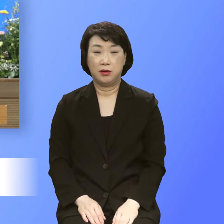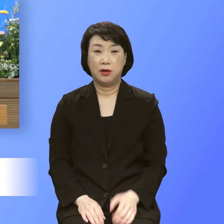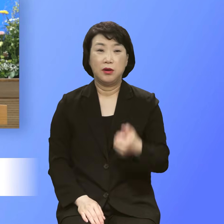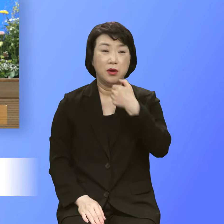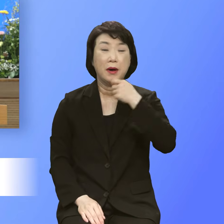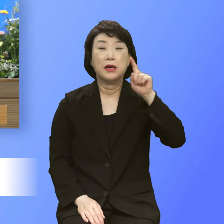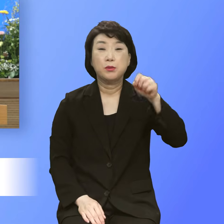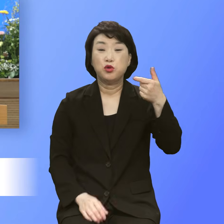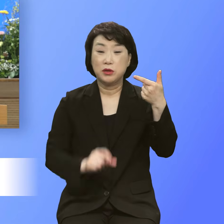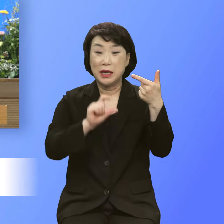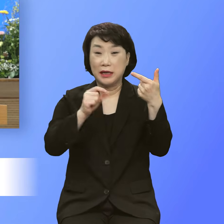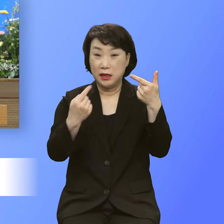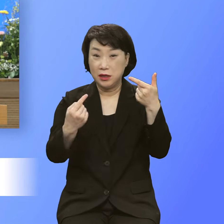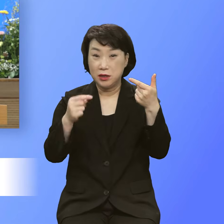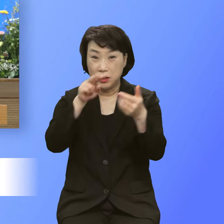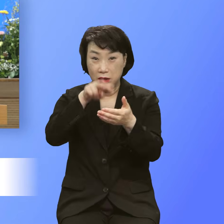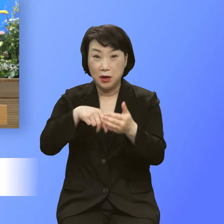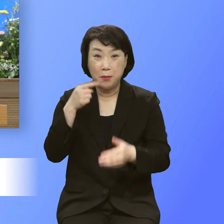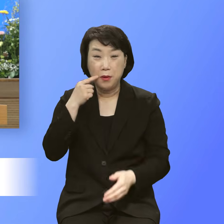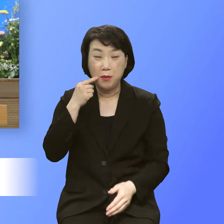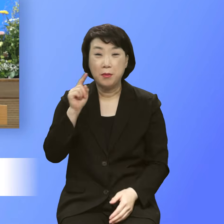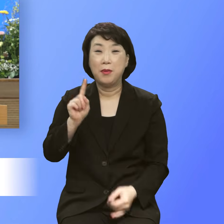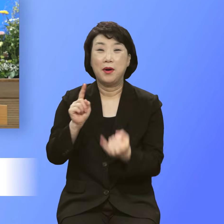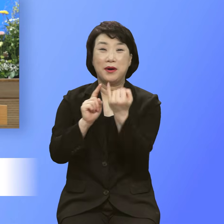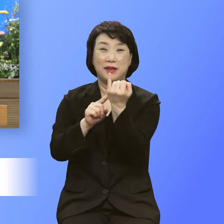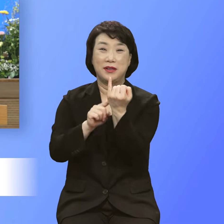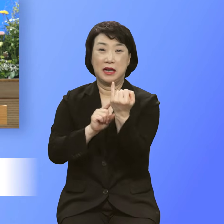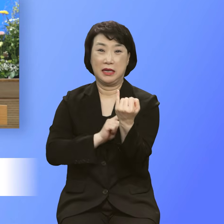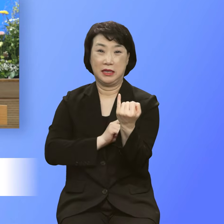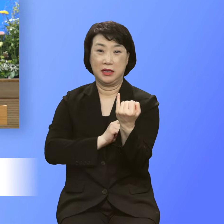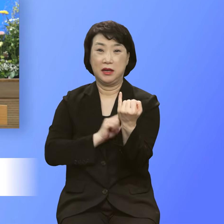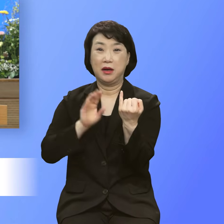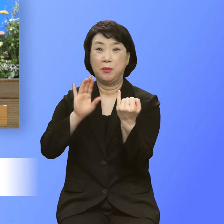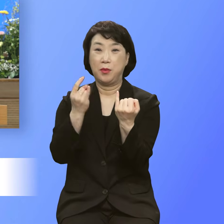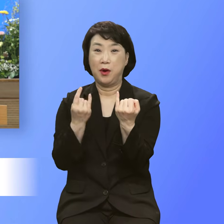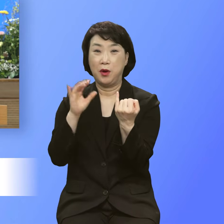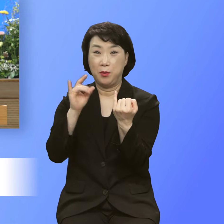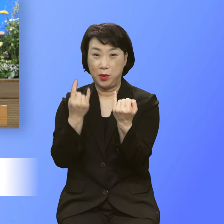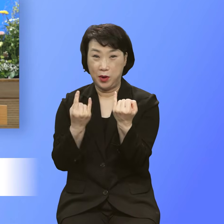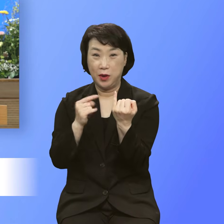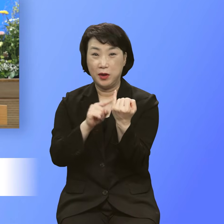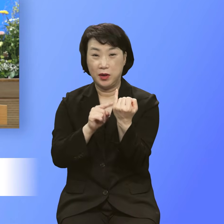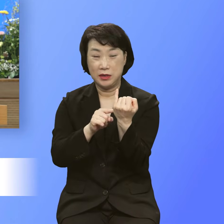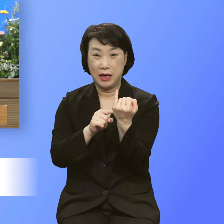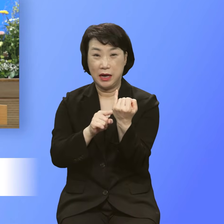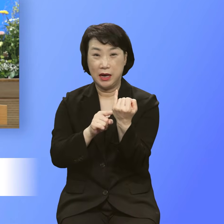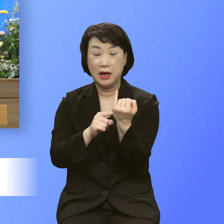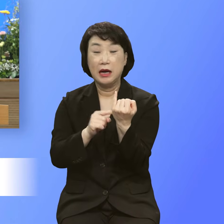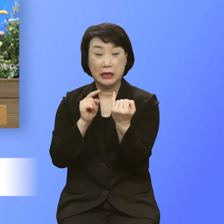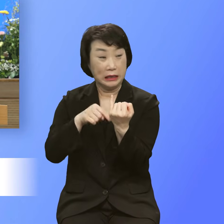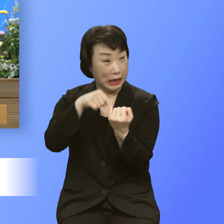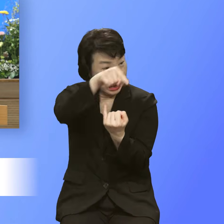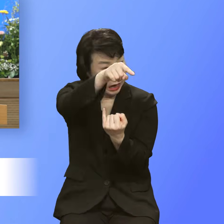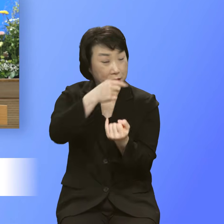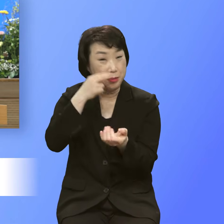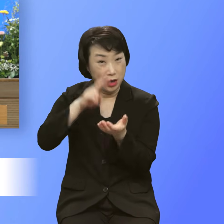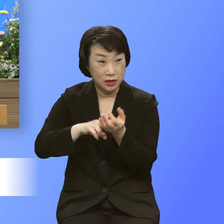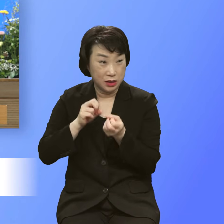16장 1절에 보면 베베라고 하는 여자를 통해서 이 서신을